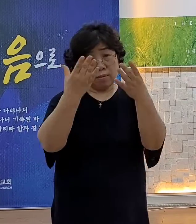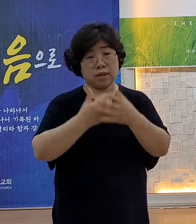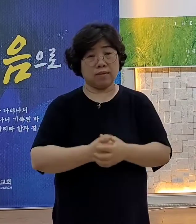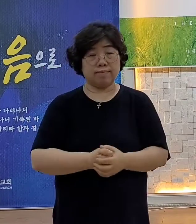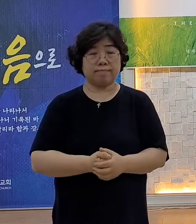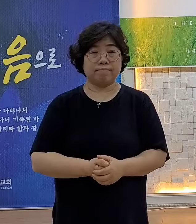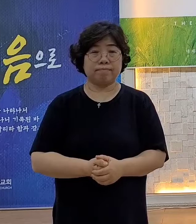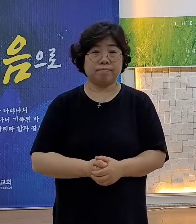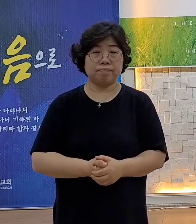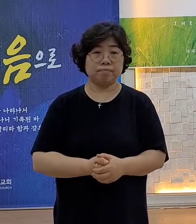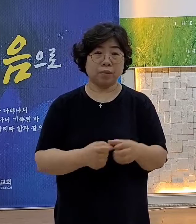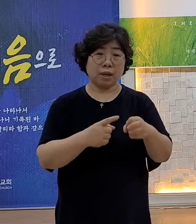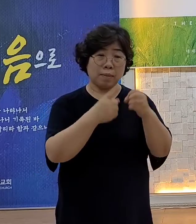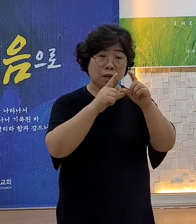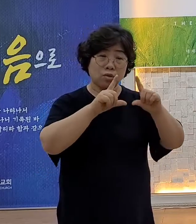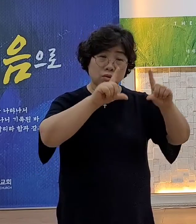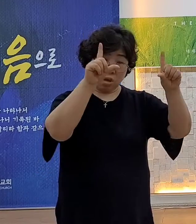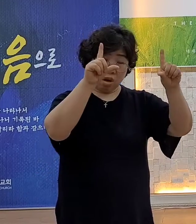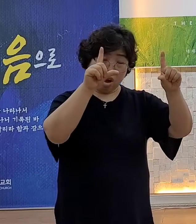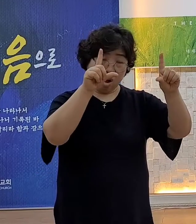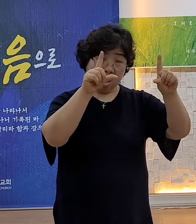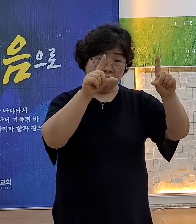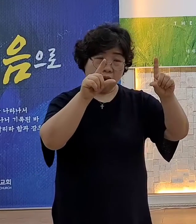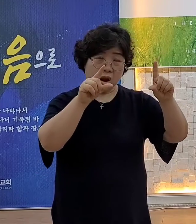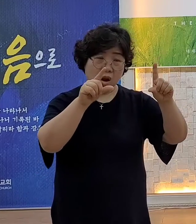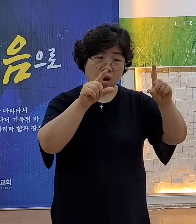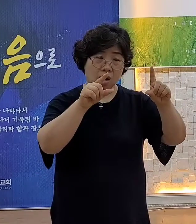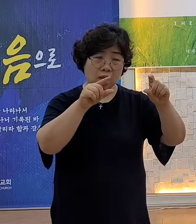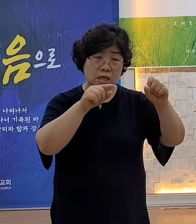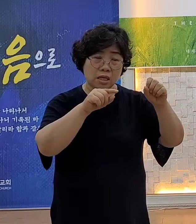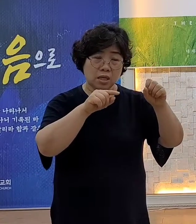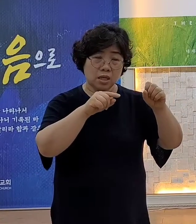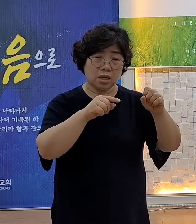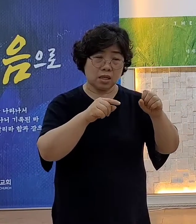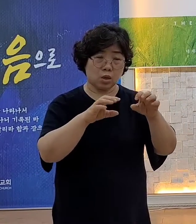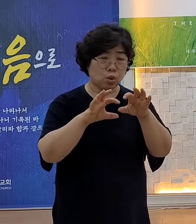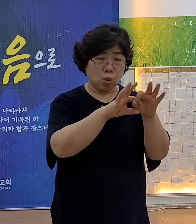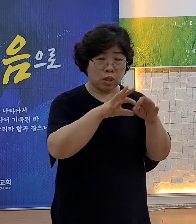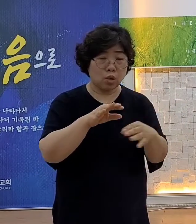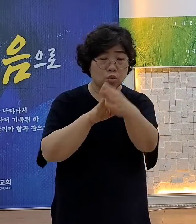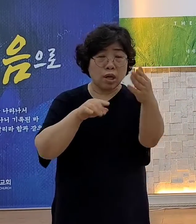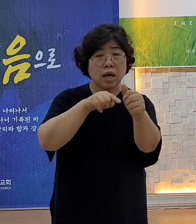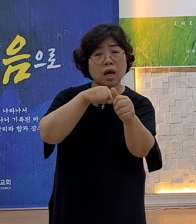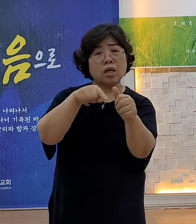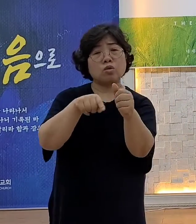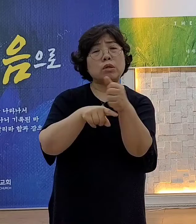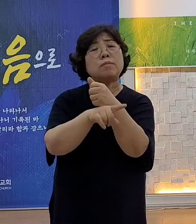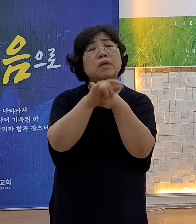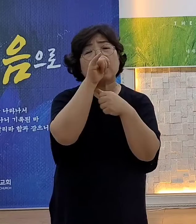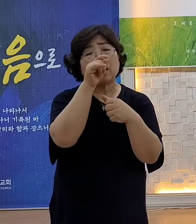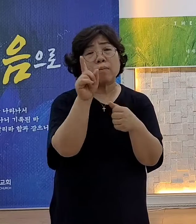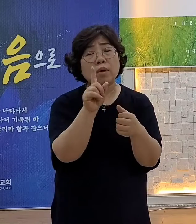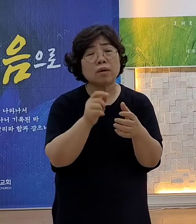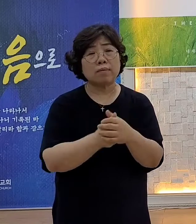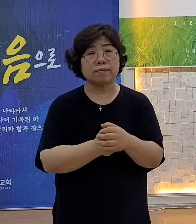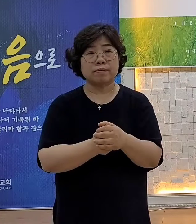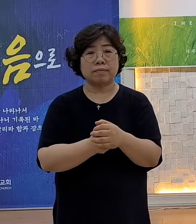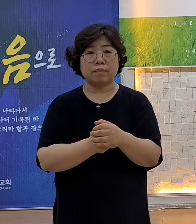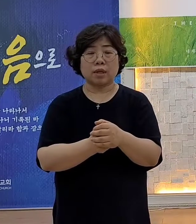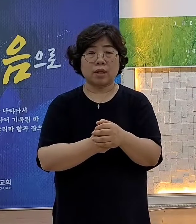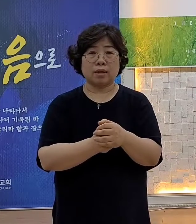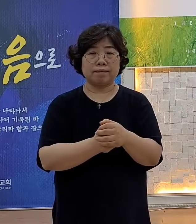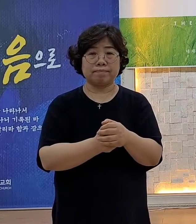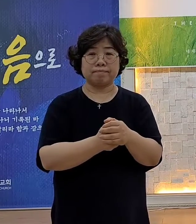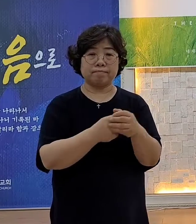맥추 감사절 절기가 우리에게 주는 교훈이 무엇일까? 오늘 그 맥추절의 의미를 사실 다